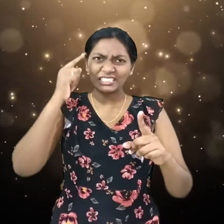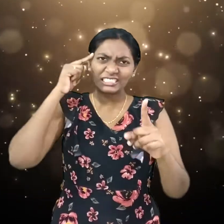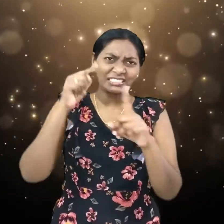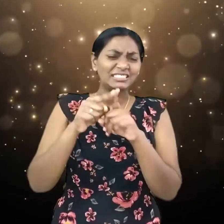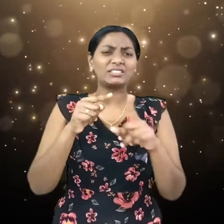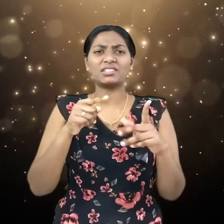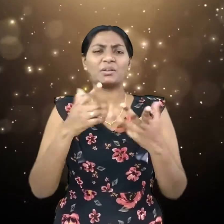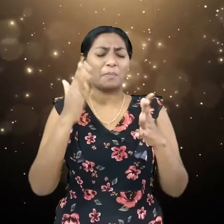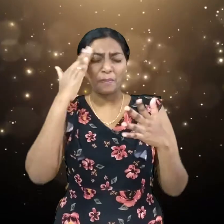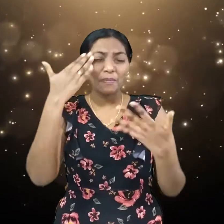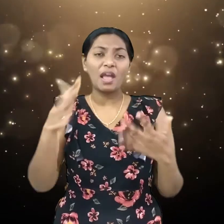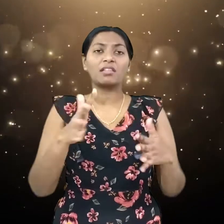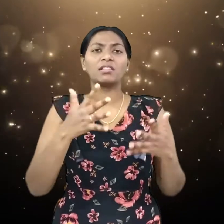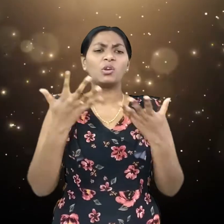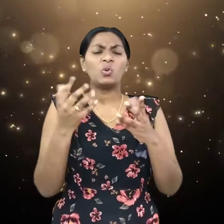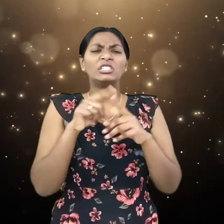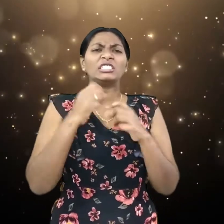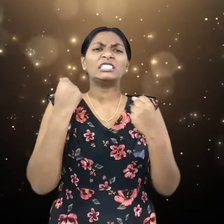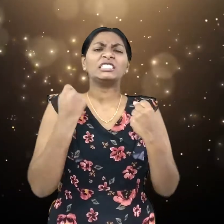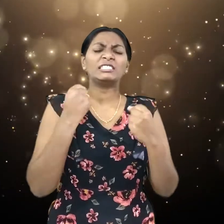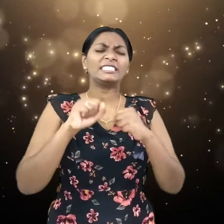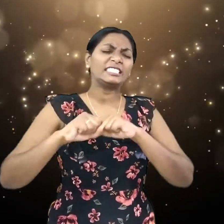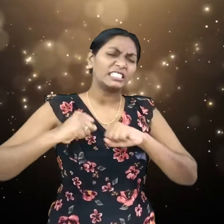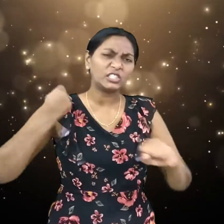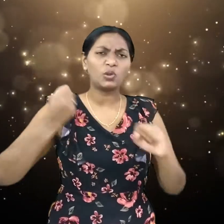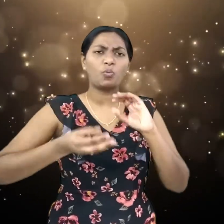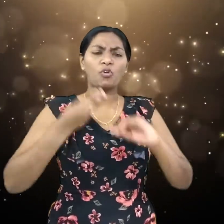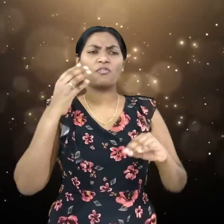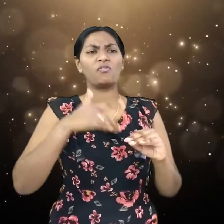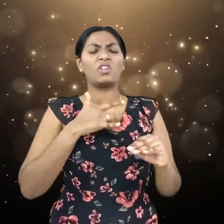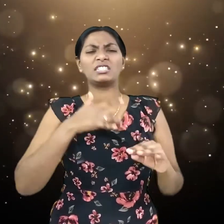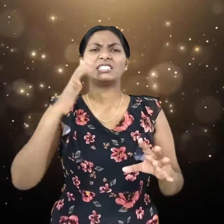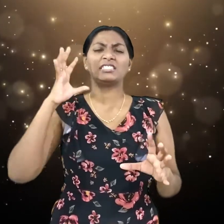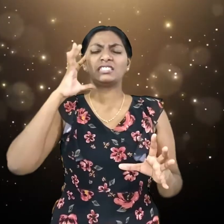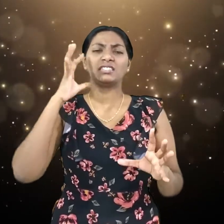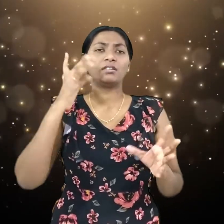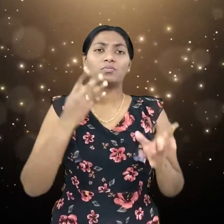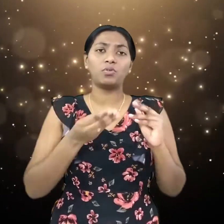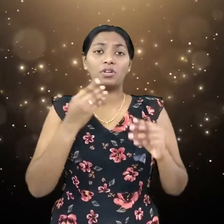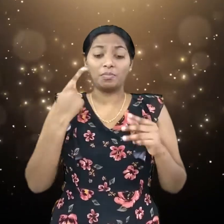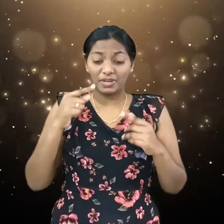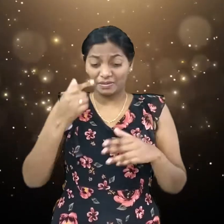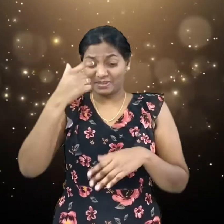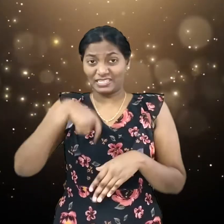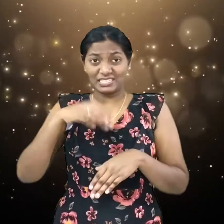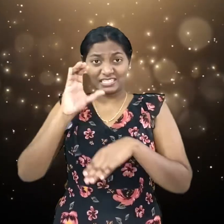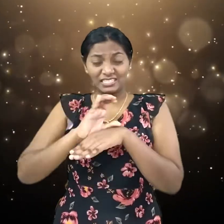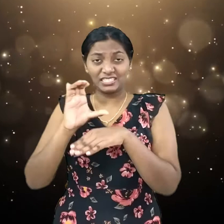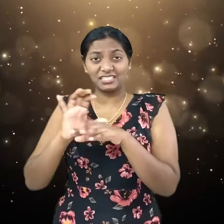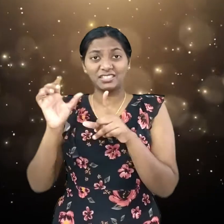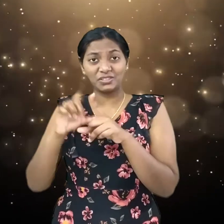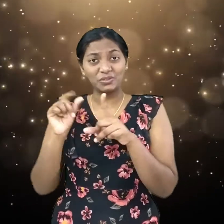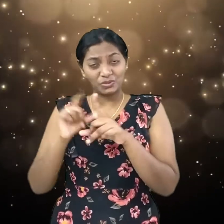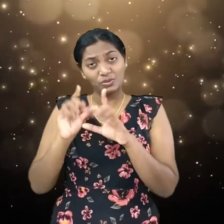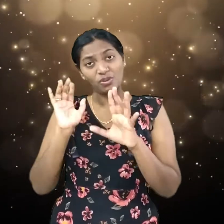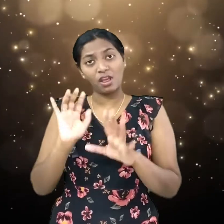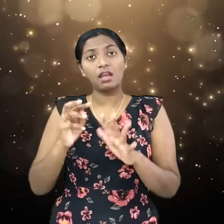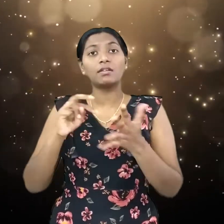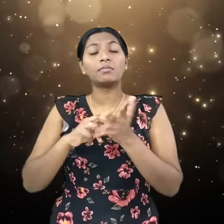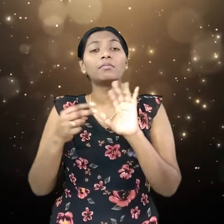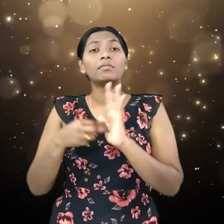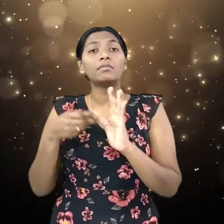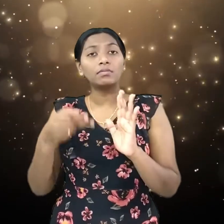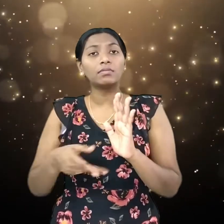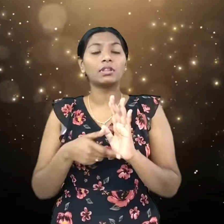है? क्योंकि उन्हें उद्देश्य नहीं पता, उन्हें नहीं पता जो वो कर रहे हैं वो क्यों कर रहे हैं, पर हमें पता हम जो कर रहे हैं वो क्यों कर रहे हैं। प्रेज द लॉर्ड। तो तैयार है सब लोग? कितने लोग तैयार